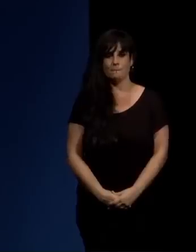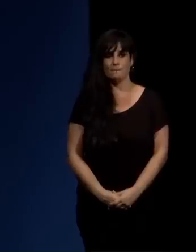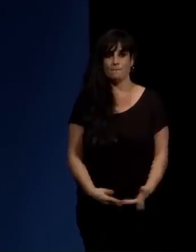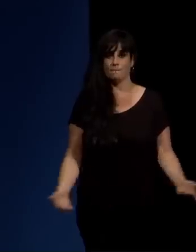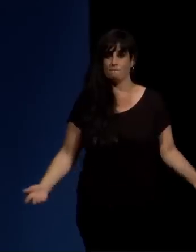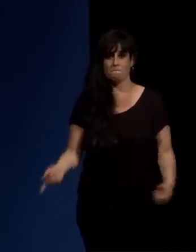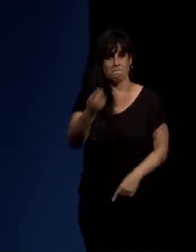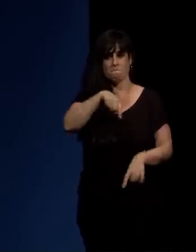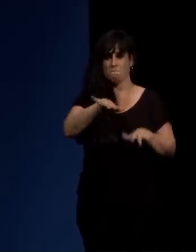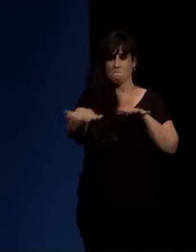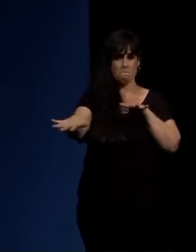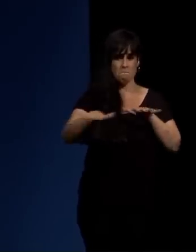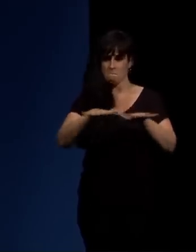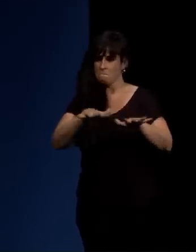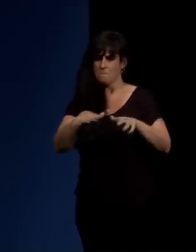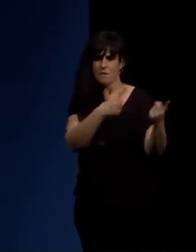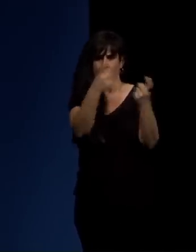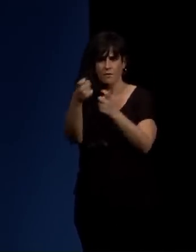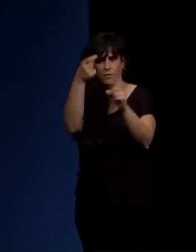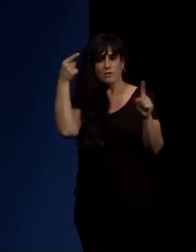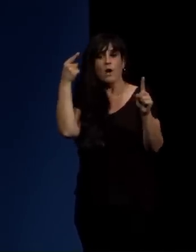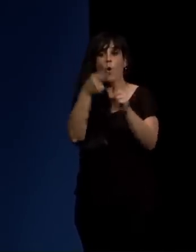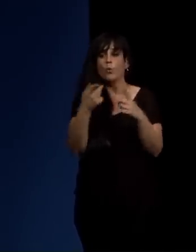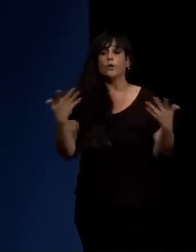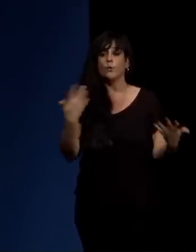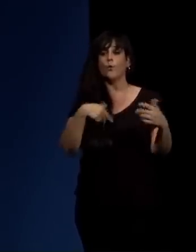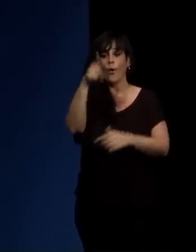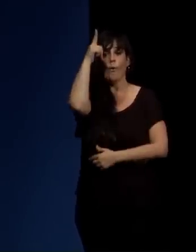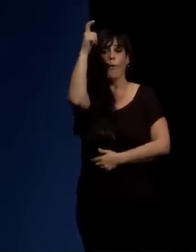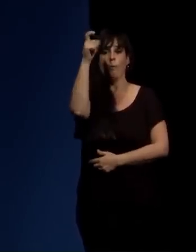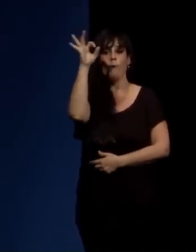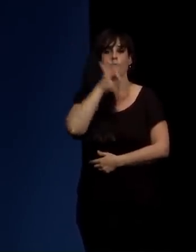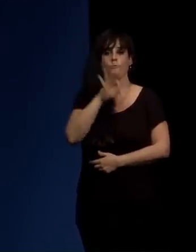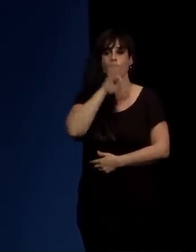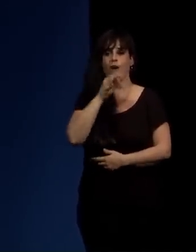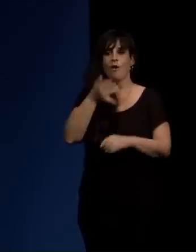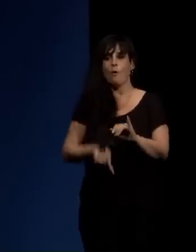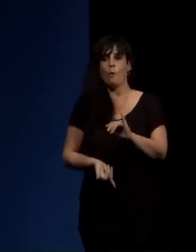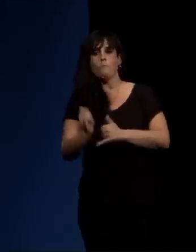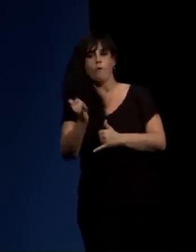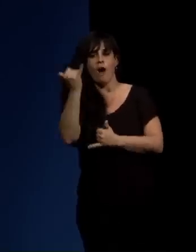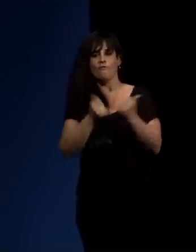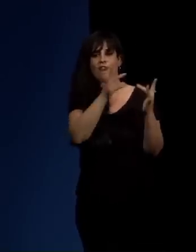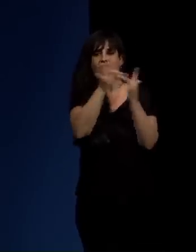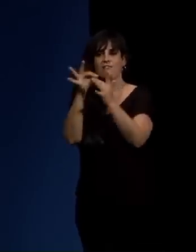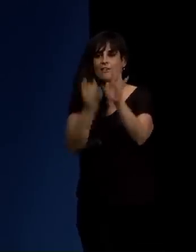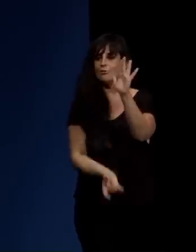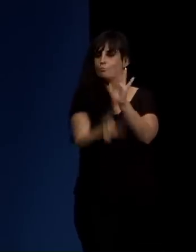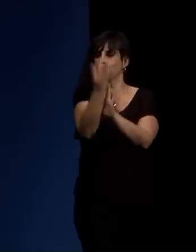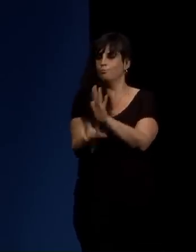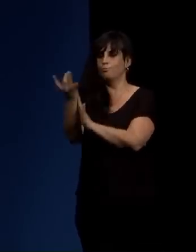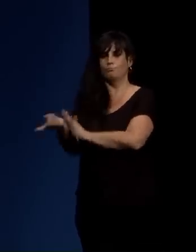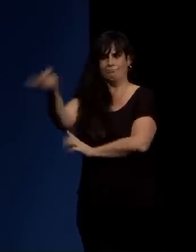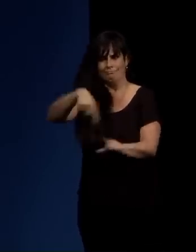Témonos que mover para que emerxa como goberno o que é o pobo galego, donde das unha patada e saen líderes, saen personas con